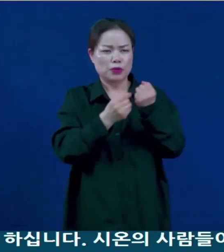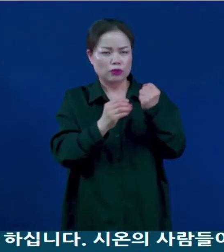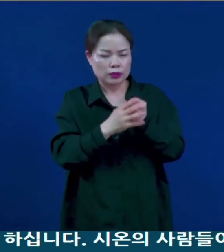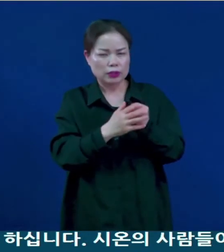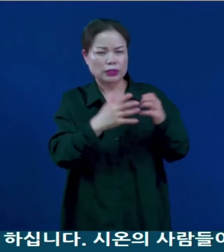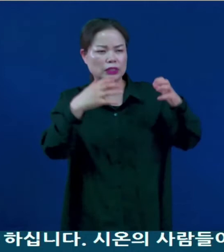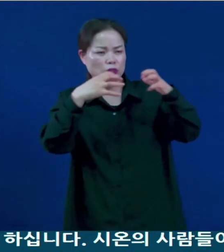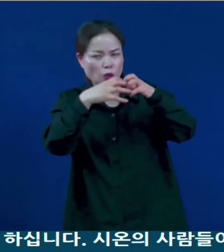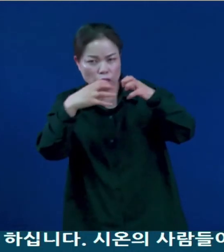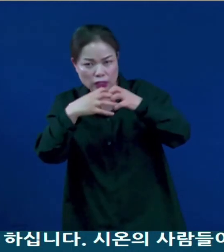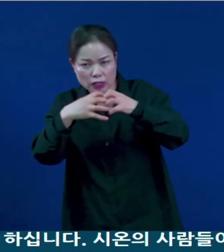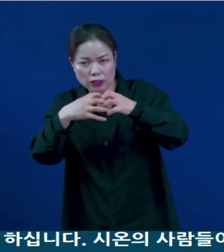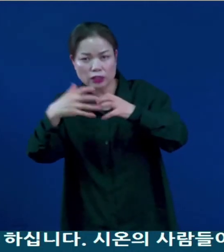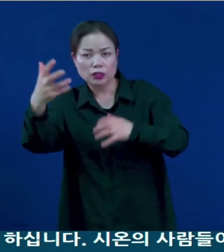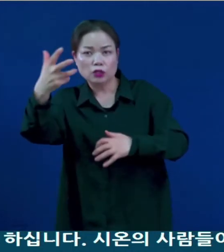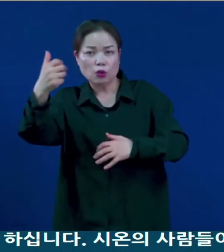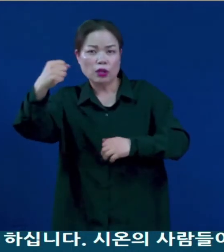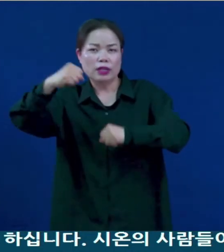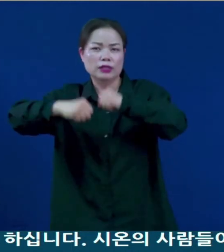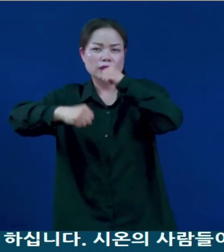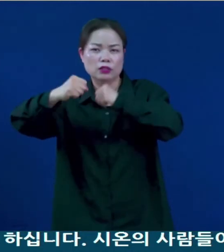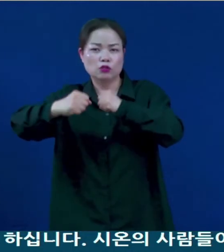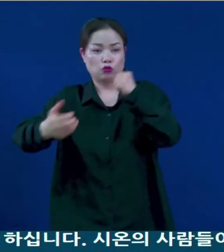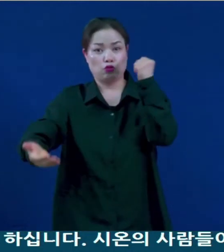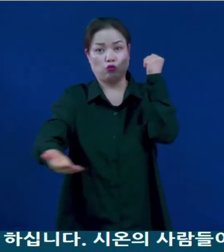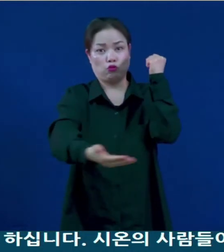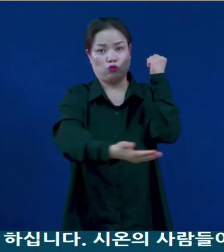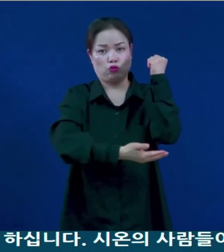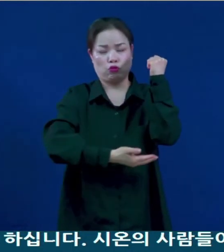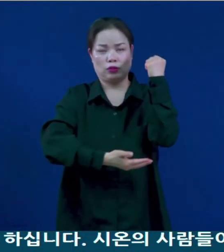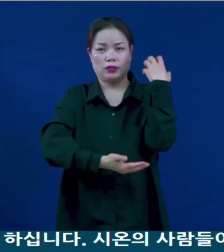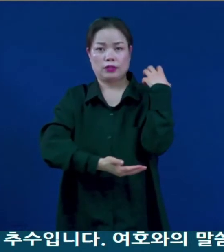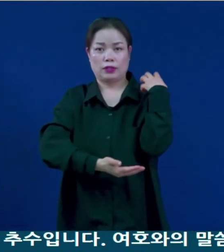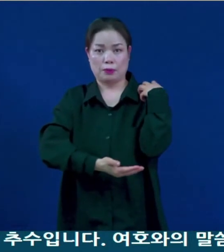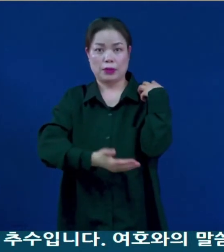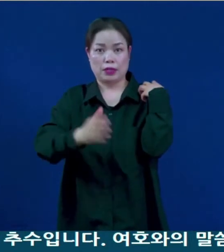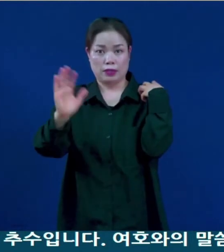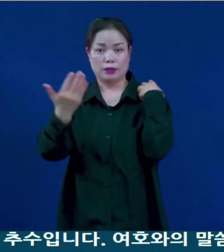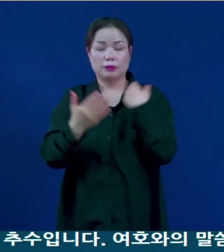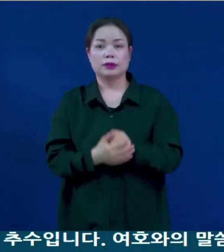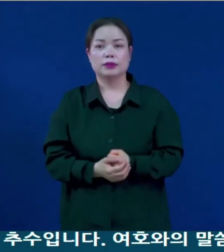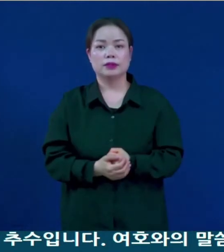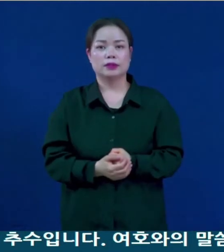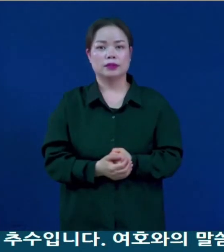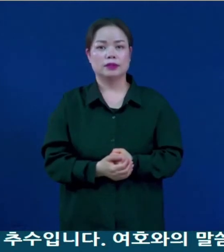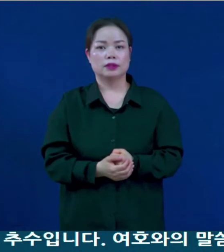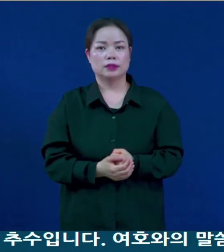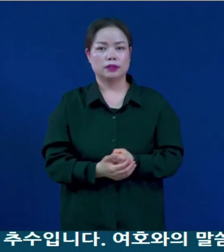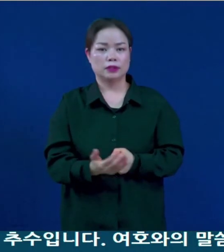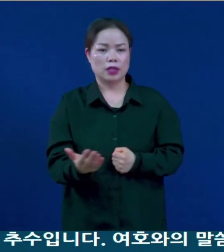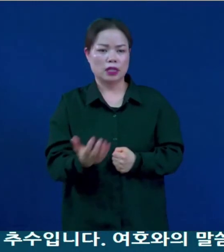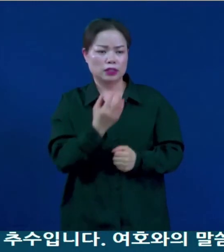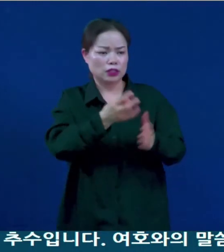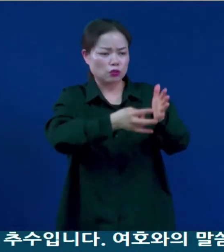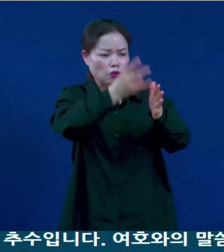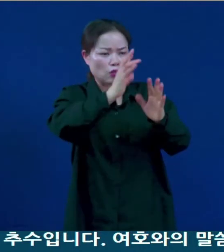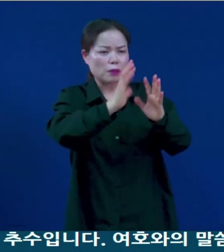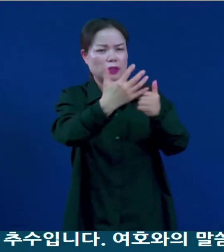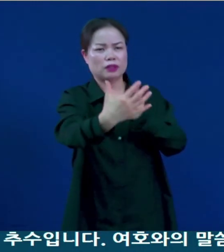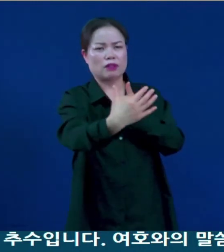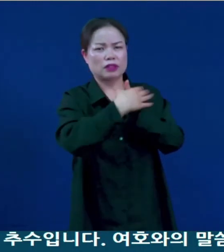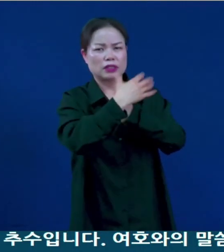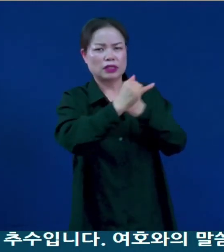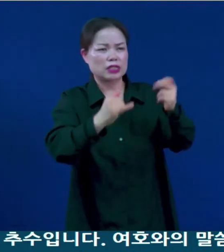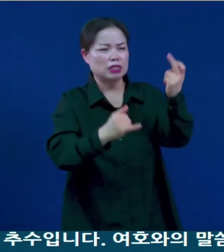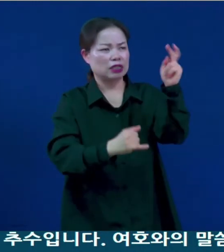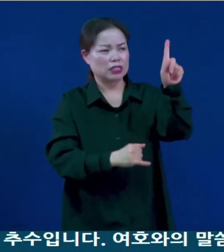전쟁을, 여호와께서 행하시는 추수를 감당해야 합니다. 시온의 백성을 치는 이방 사람들은